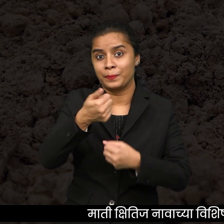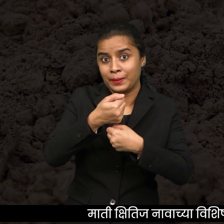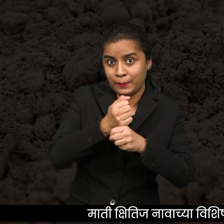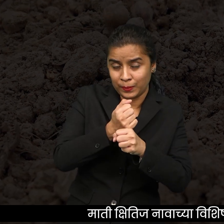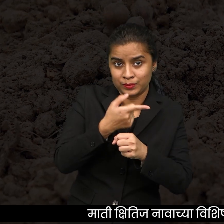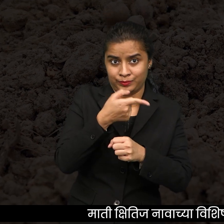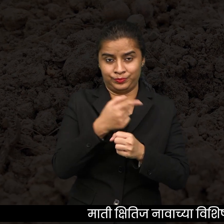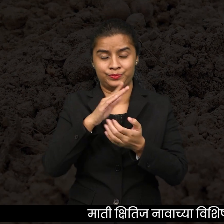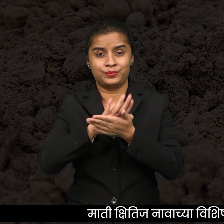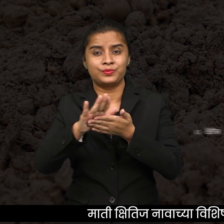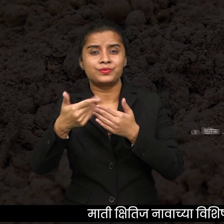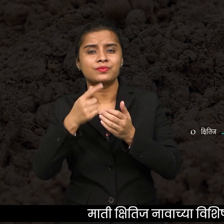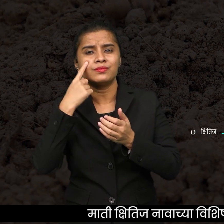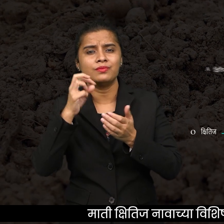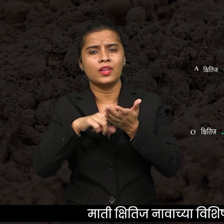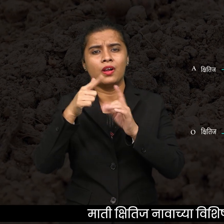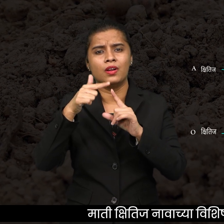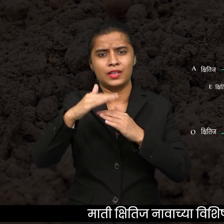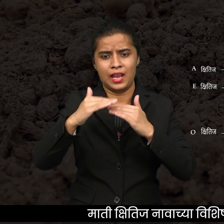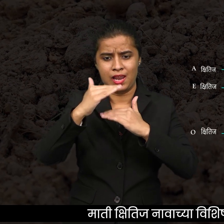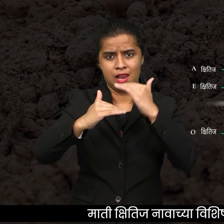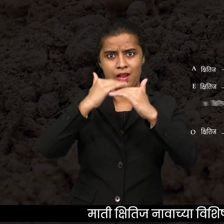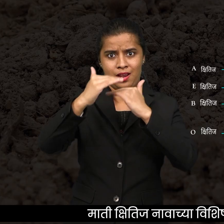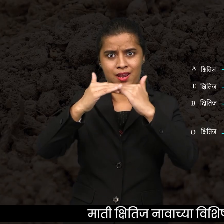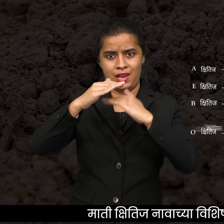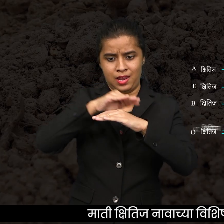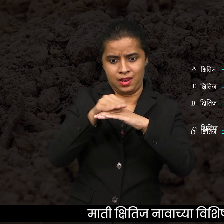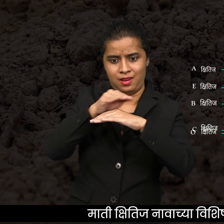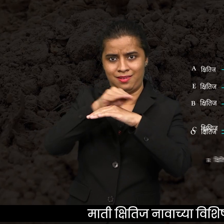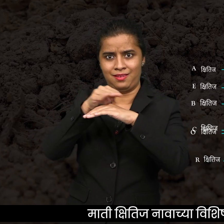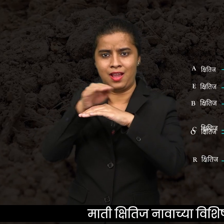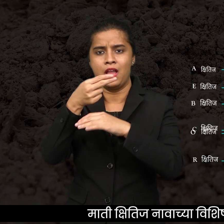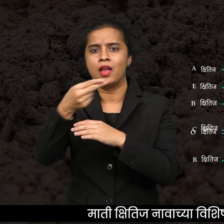माती क्षितिज नावाच्या विशिष्ट आडव्या थराने बनवले असते.